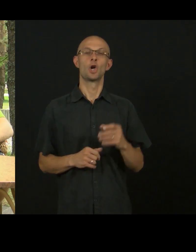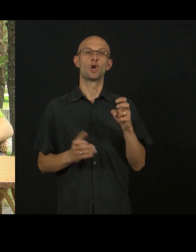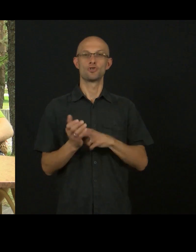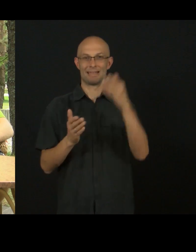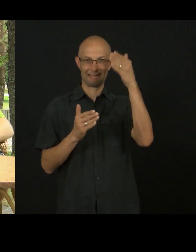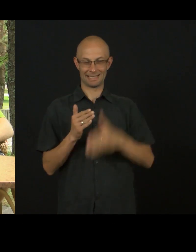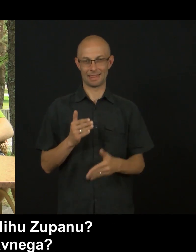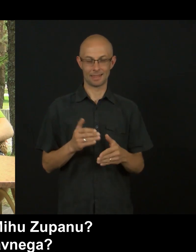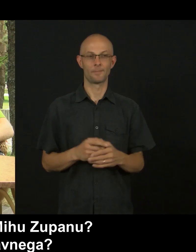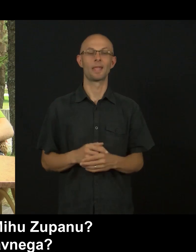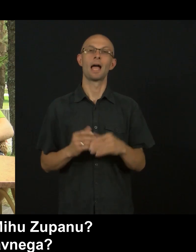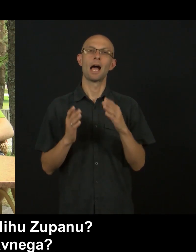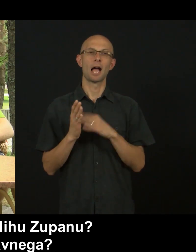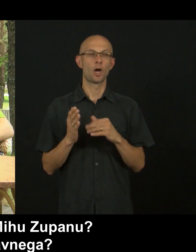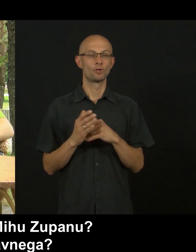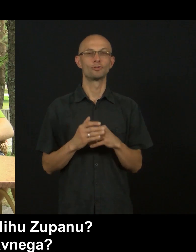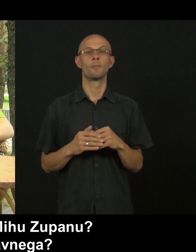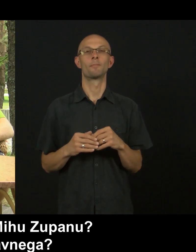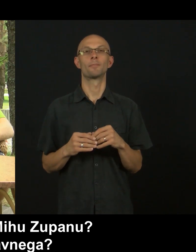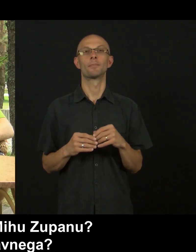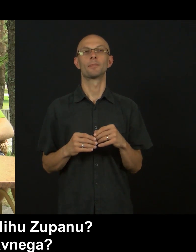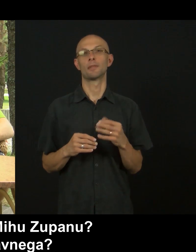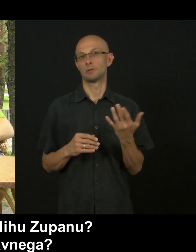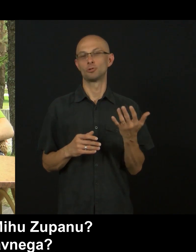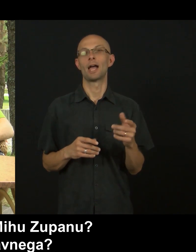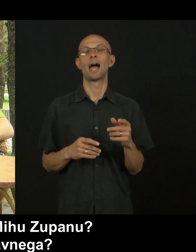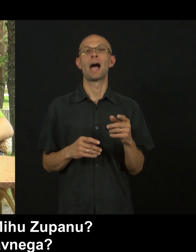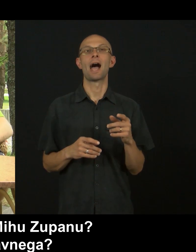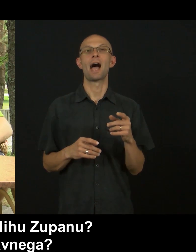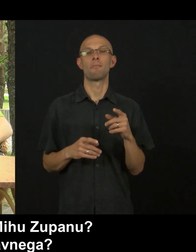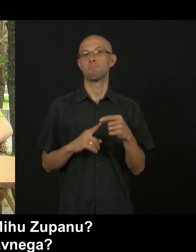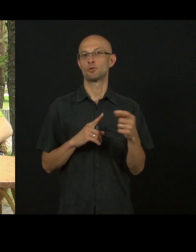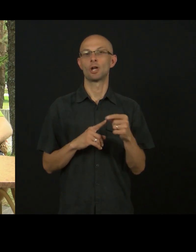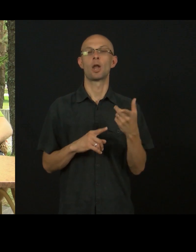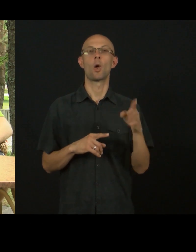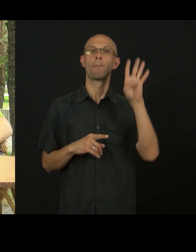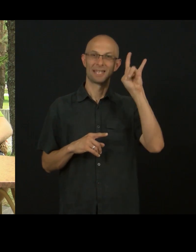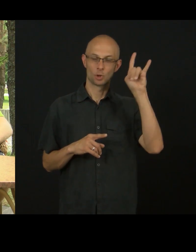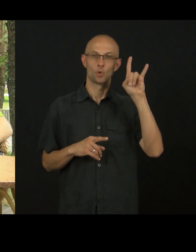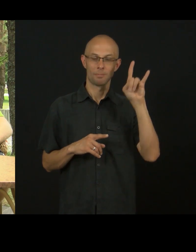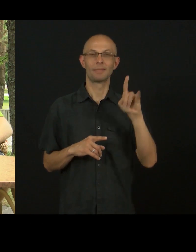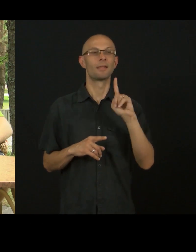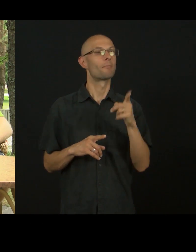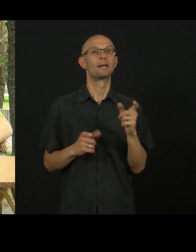Pa vse zadnjo. Kakšno anekdoto o Miki Zupan in kaj je bilo zabavnega?